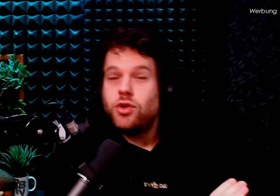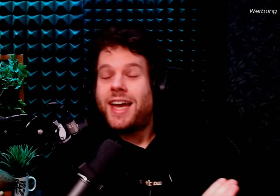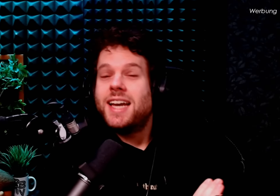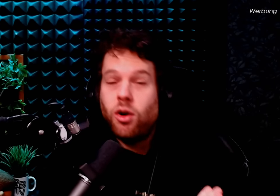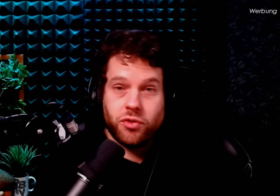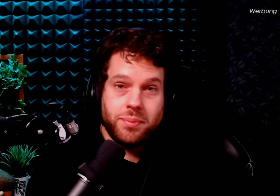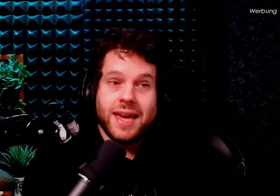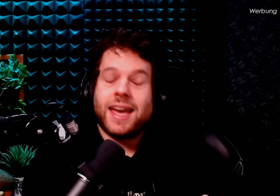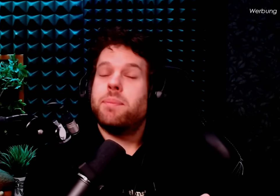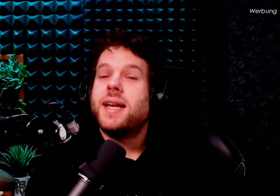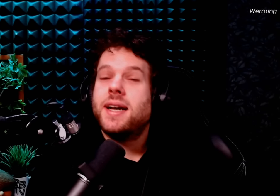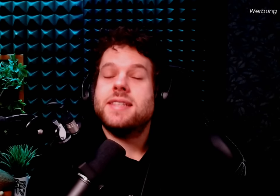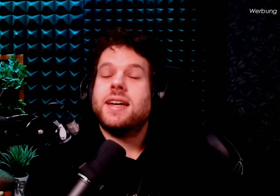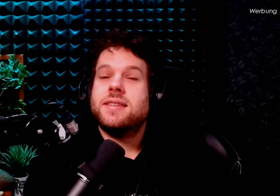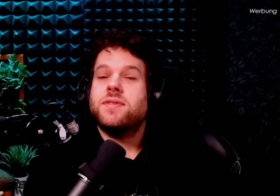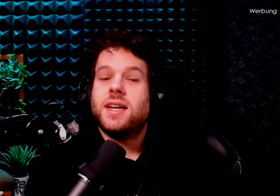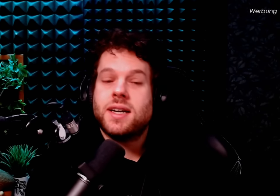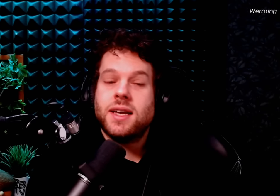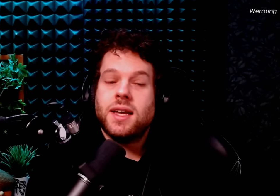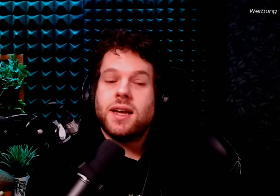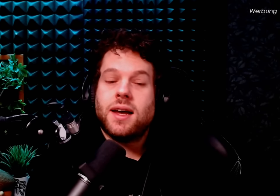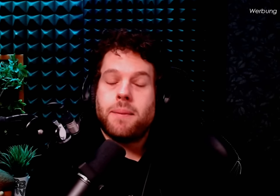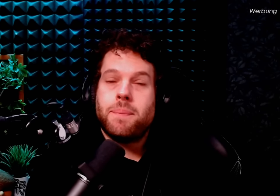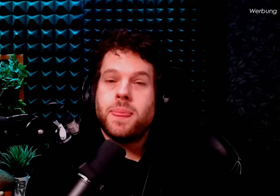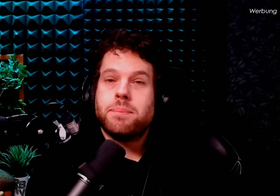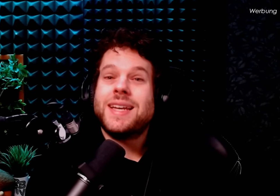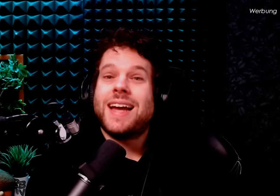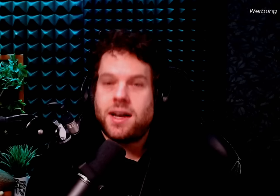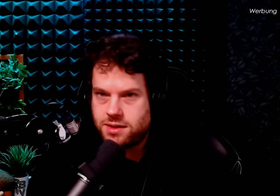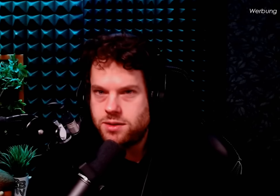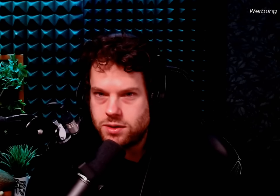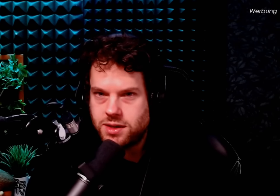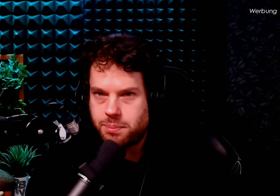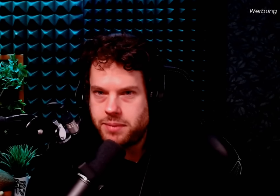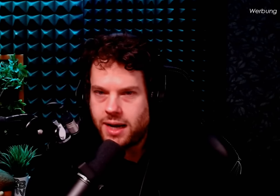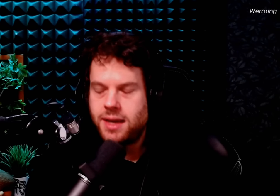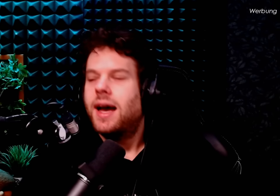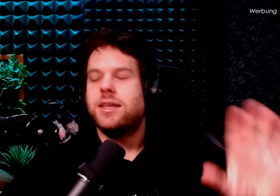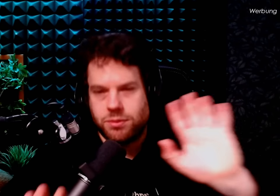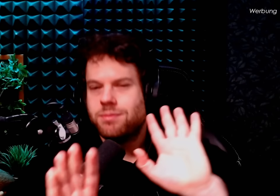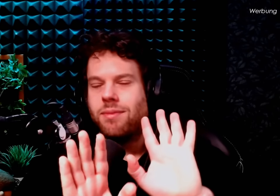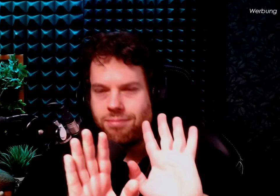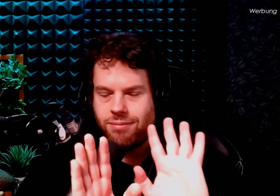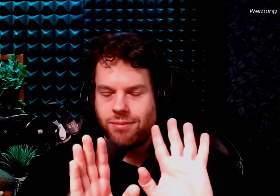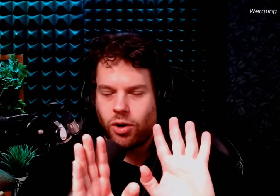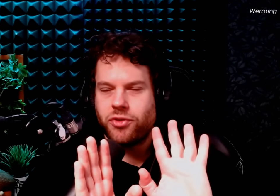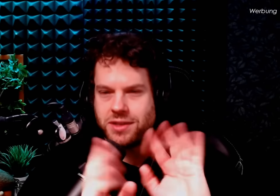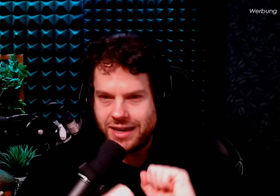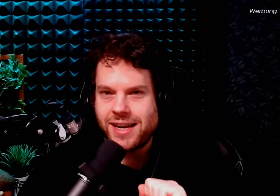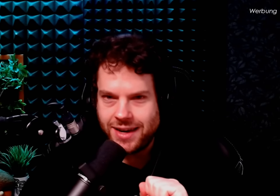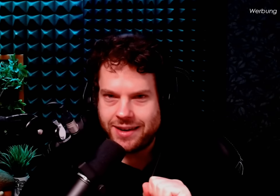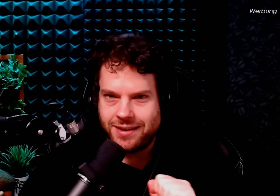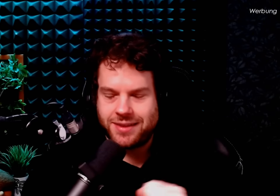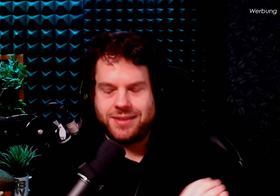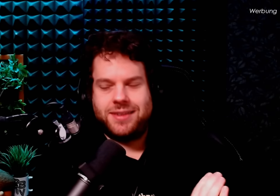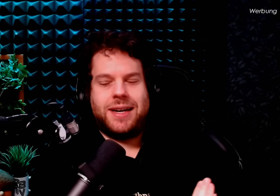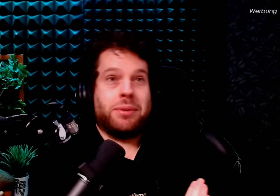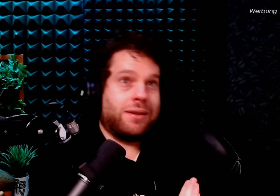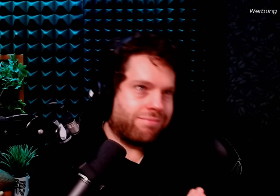schön einkaufen. Rebecca ist ja jetzt wieder, ähm, mit Carsten zusammen, ja, also offiziell nicht, ja, aber,